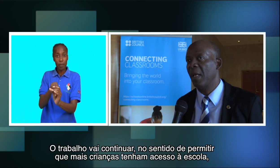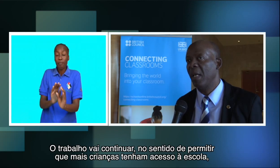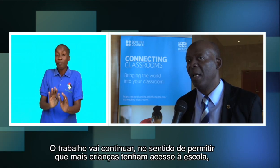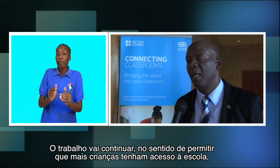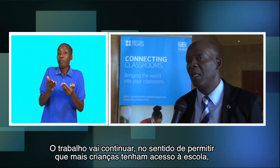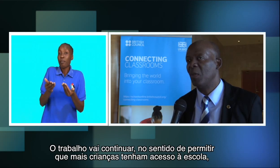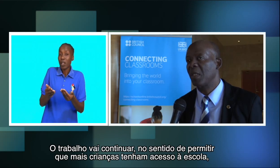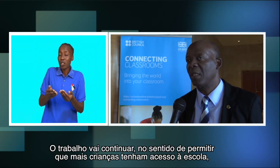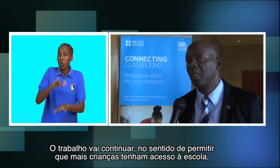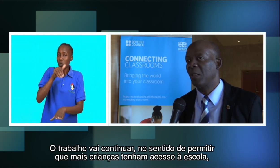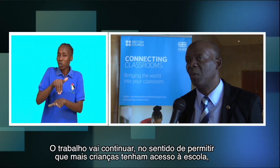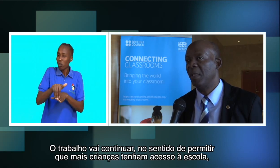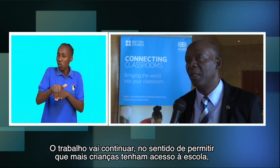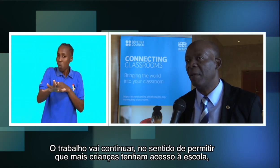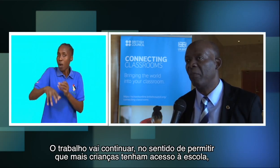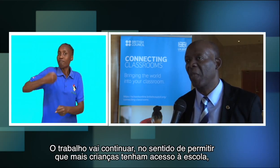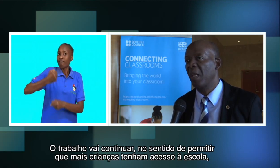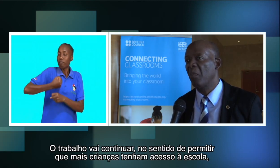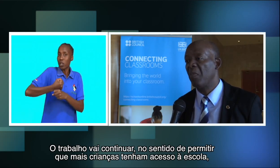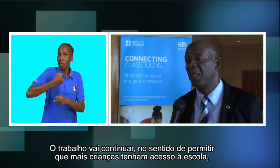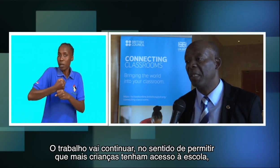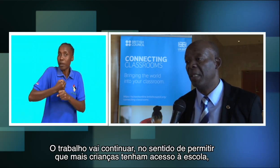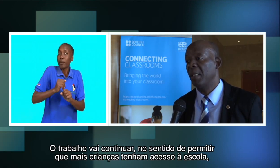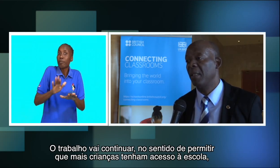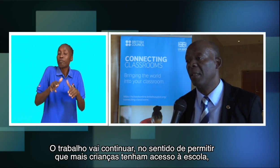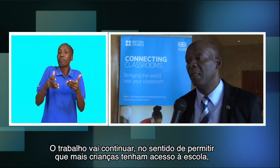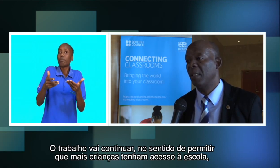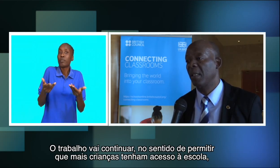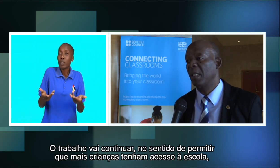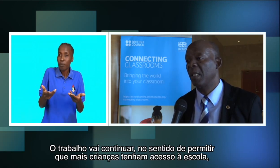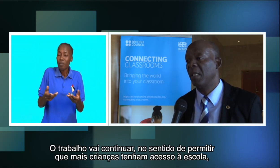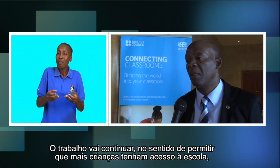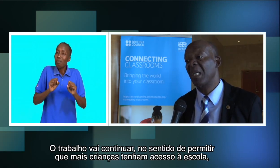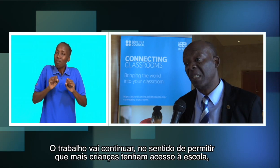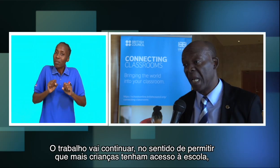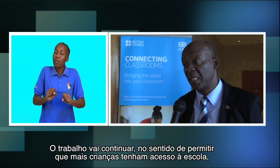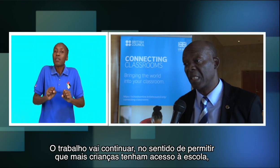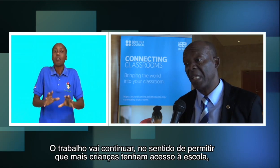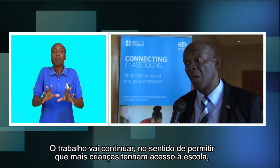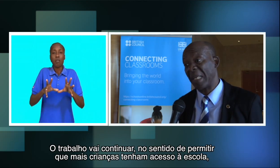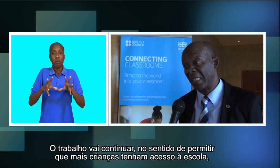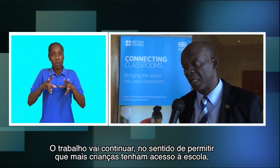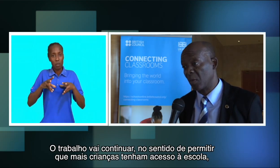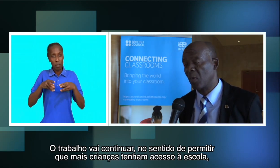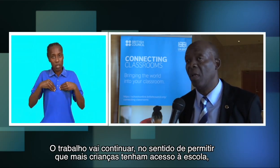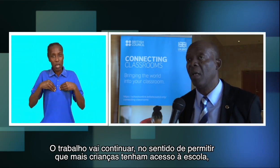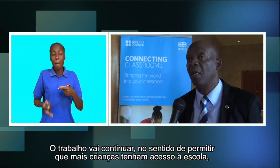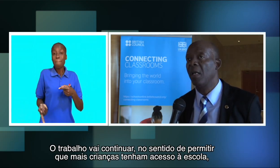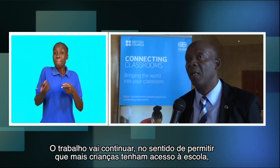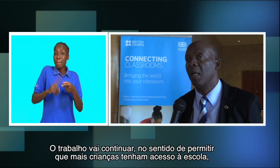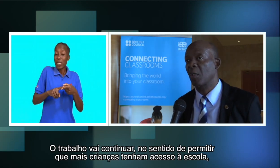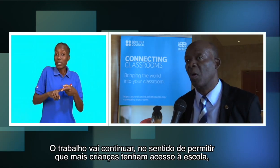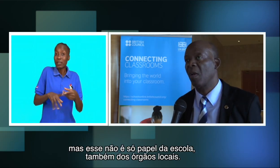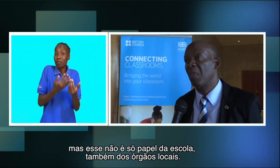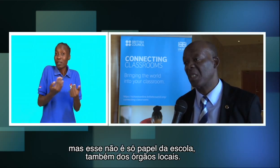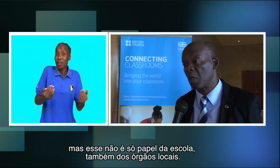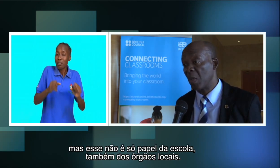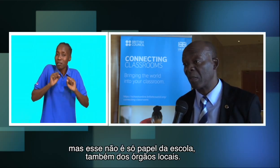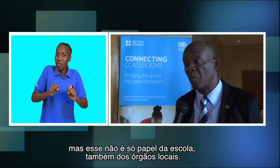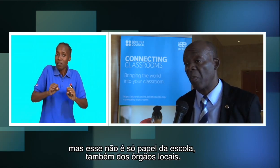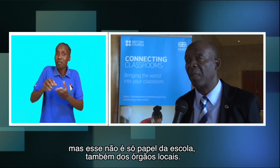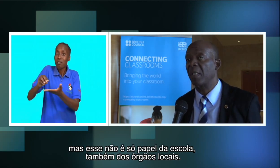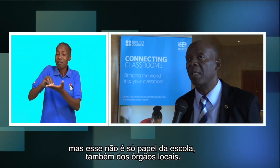continuar no sentido de permitir que mais crianças tenham acesso à escola,